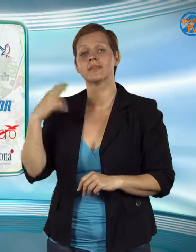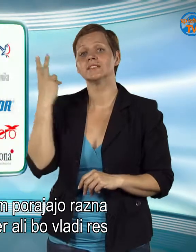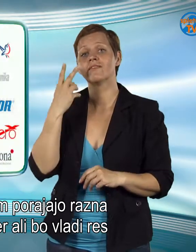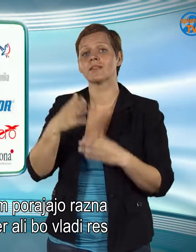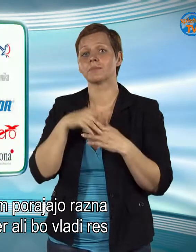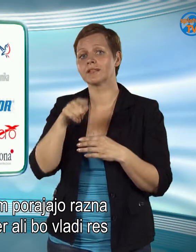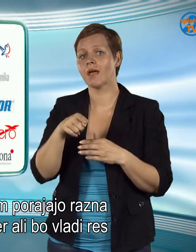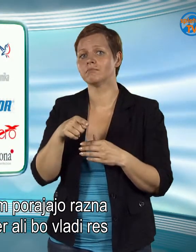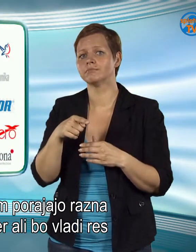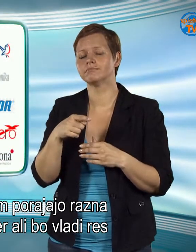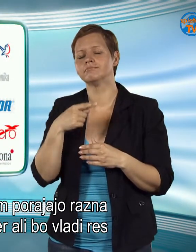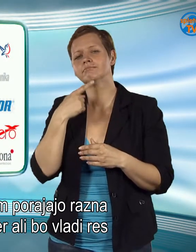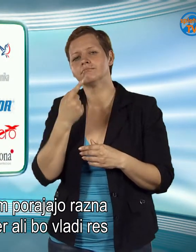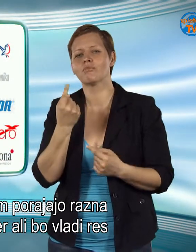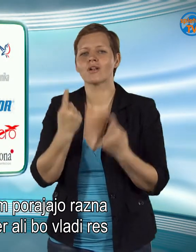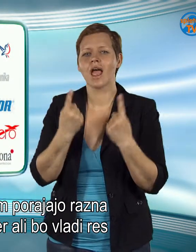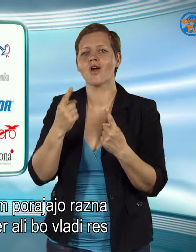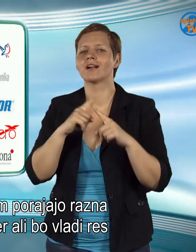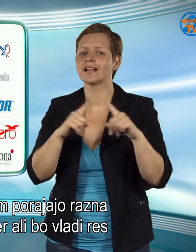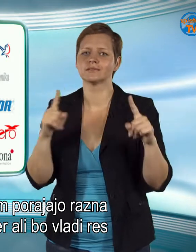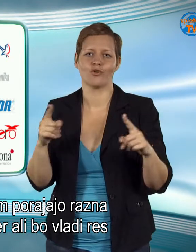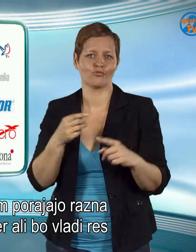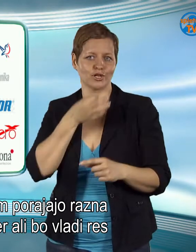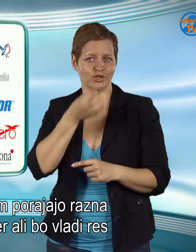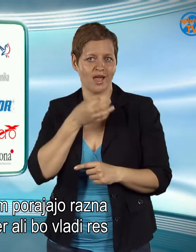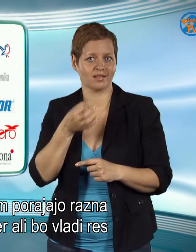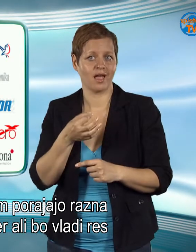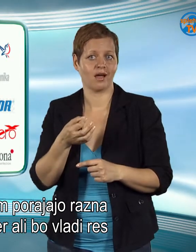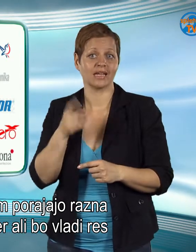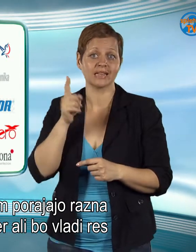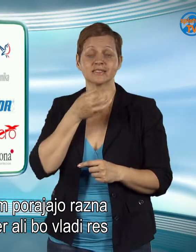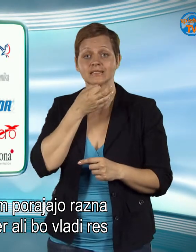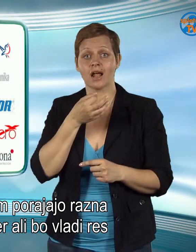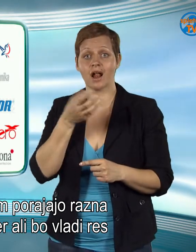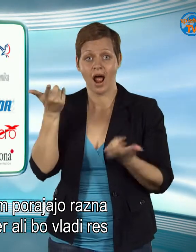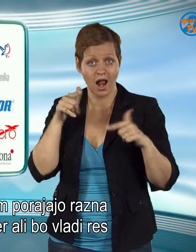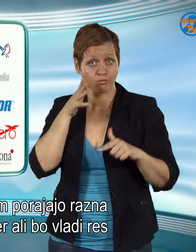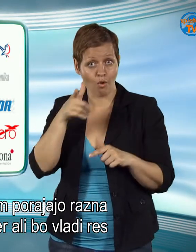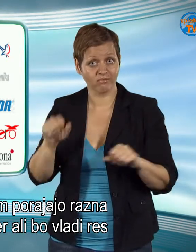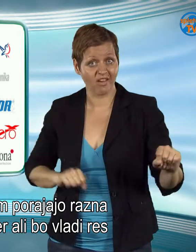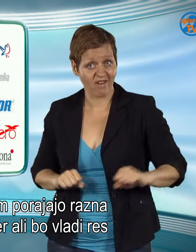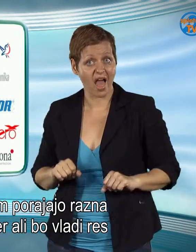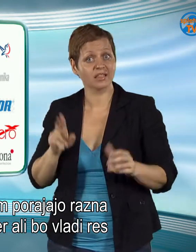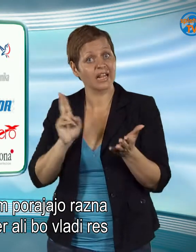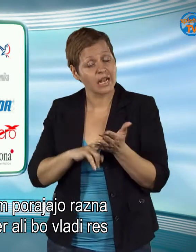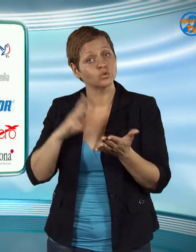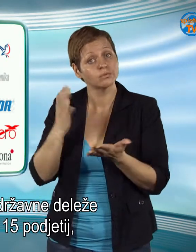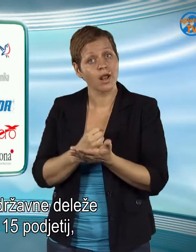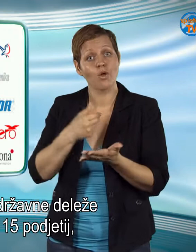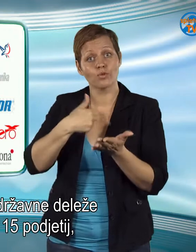Seveda se pri tem porajajo različna vprašanja, in sicer, ali bo vladi res uspelo prodati državne deleže